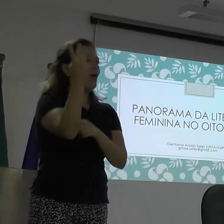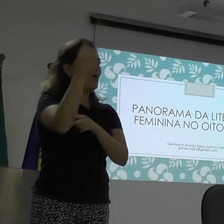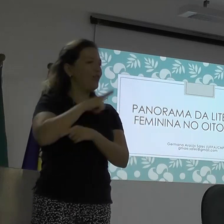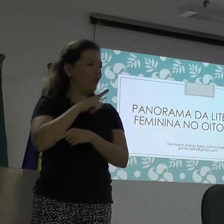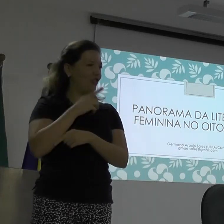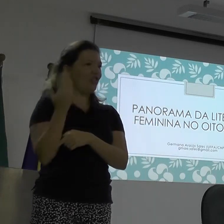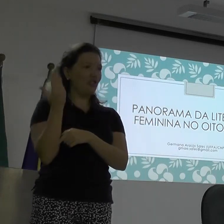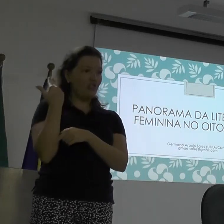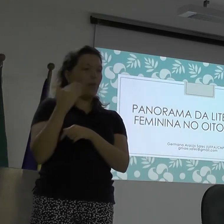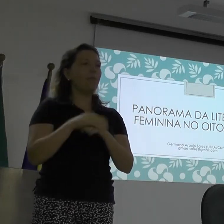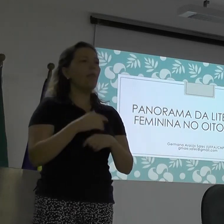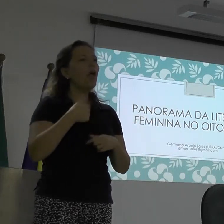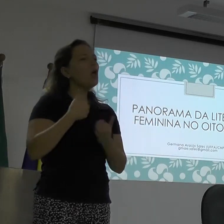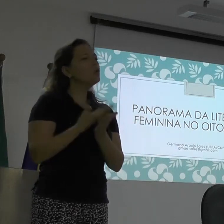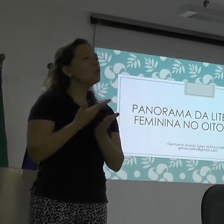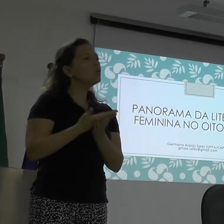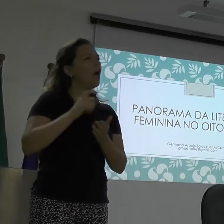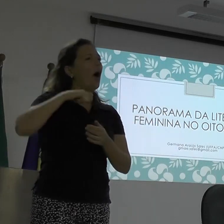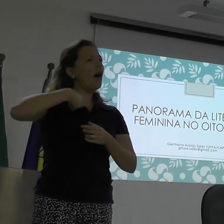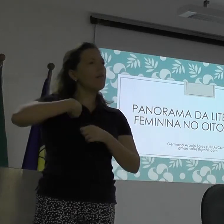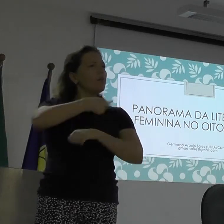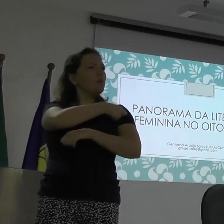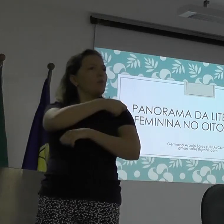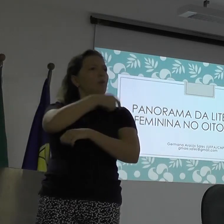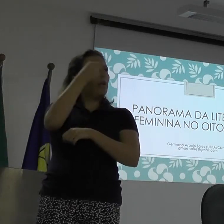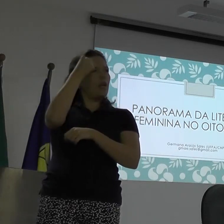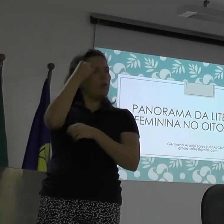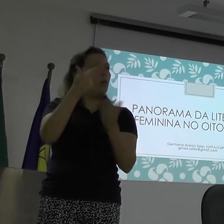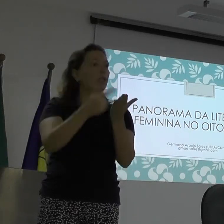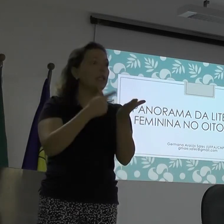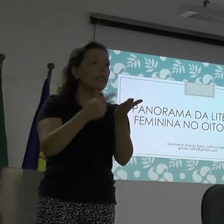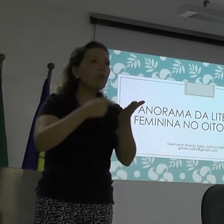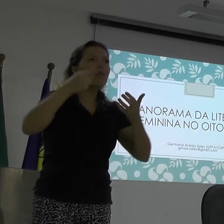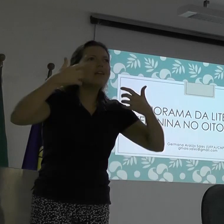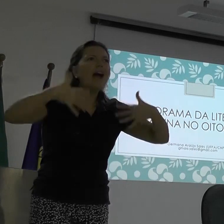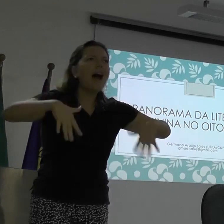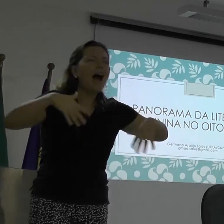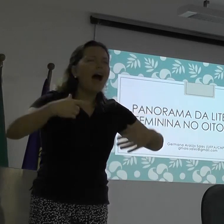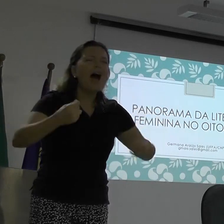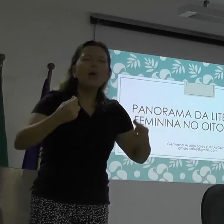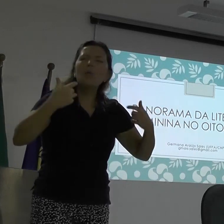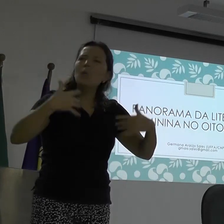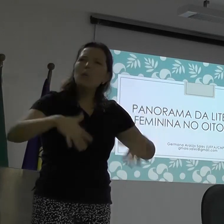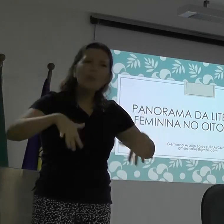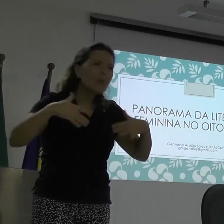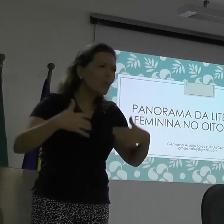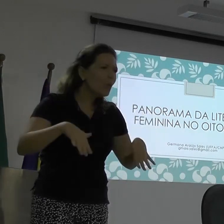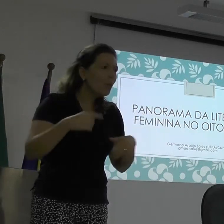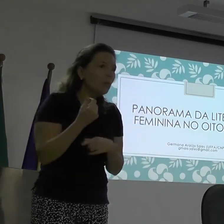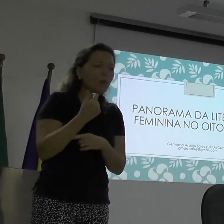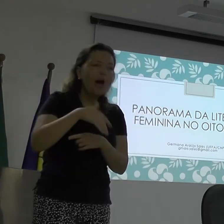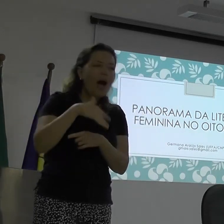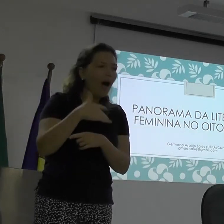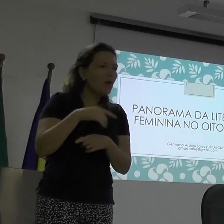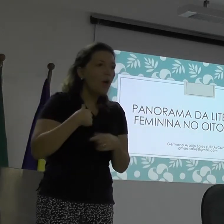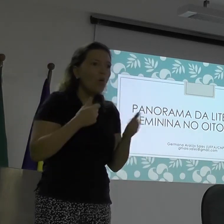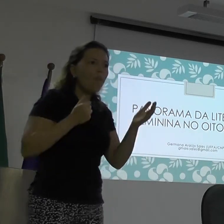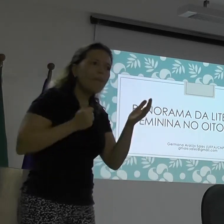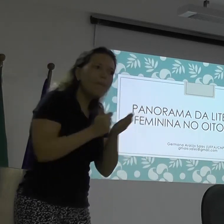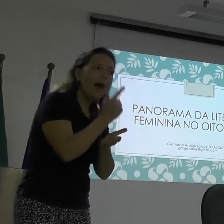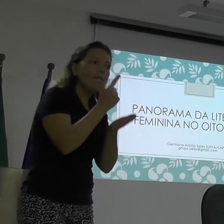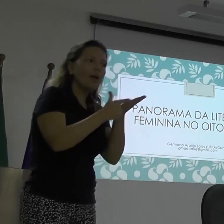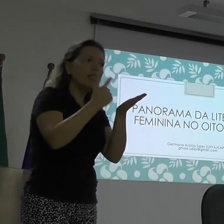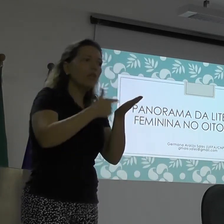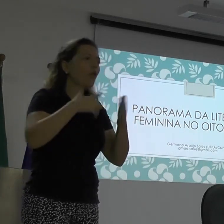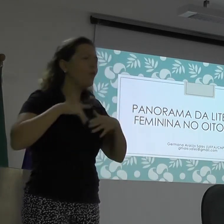Ainda na minha graduação, o livro era um objeto muito caro. A gente comprava livro com muita dificuldade, assim, não era